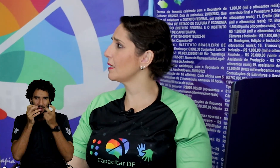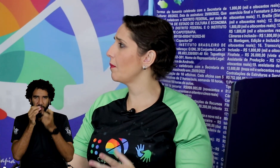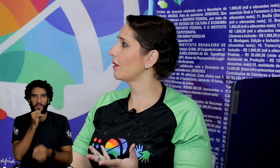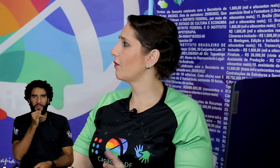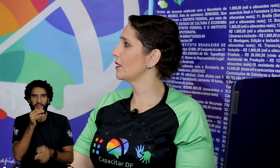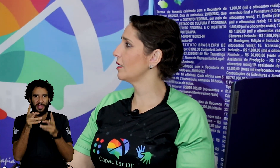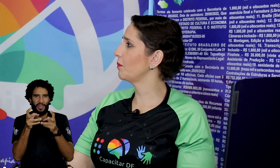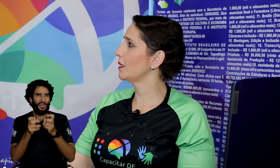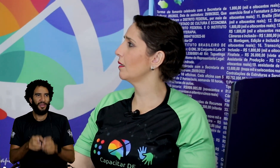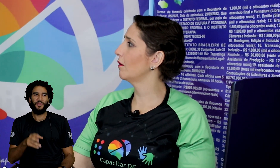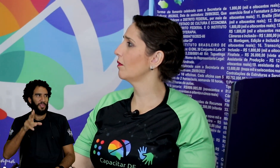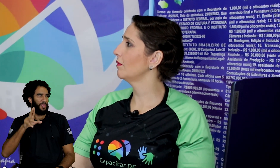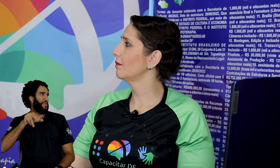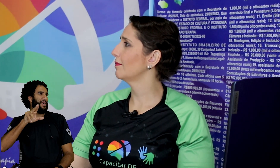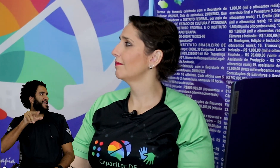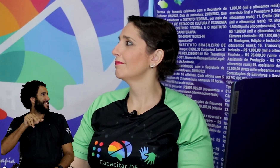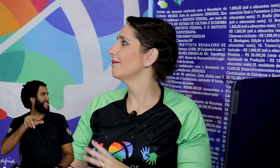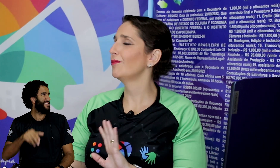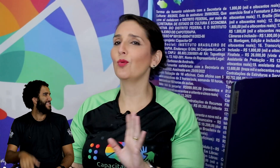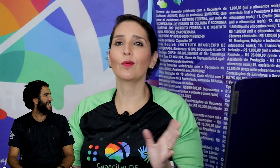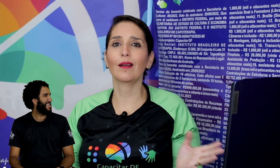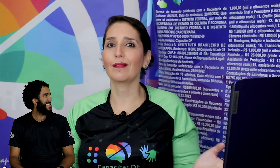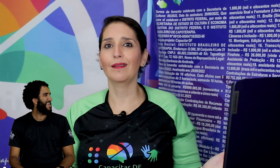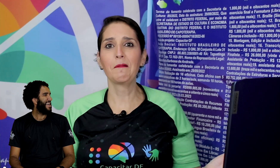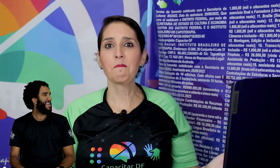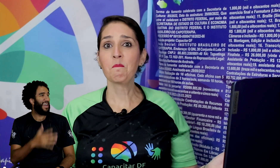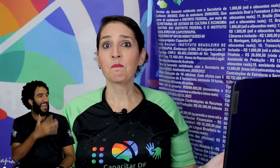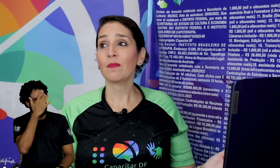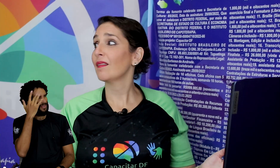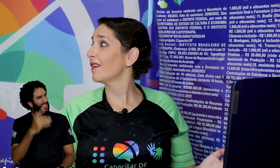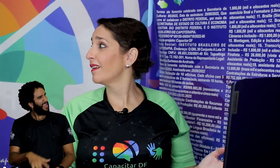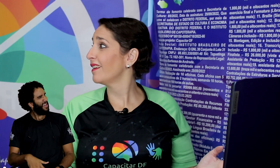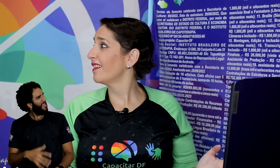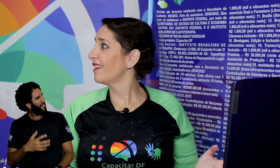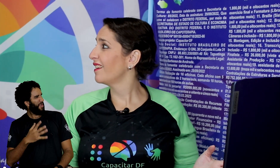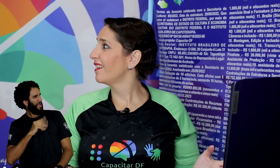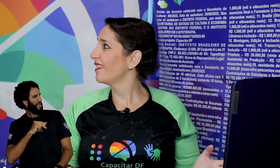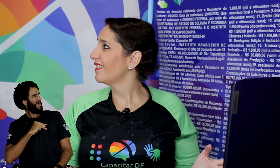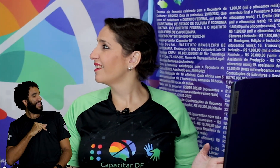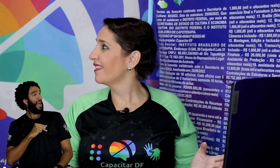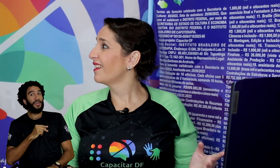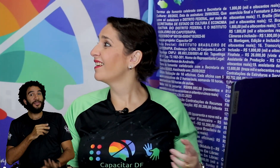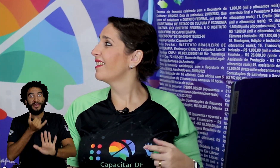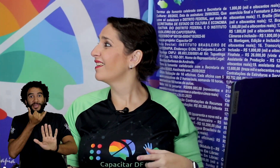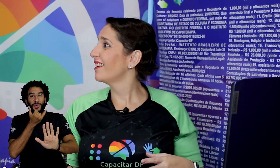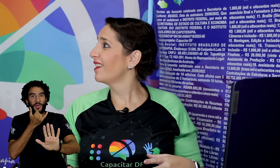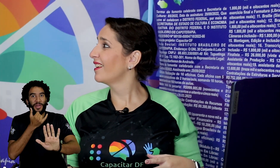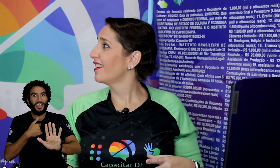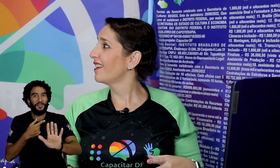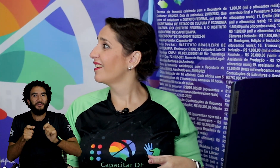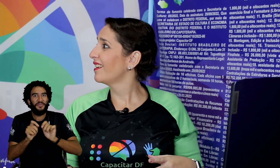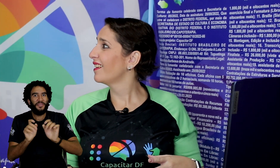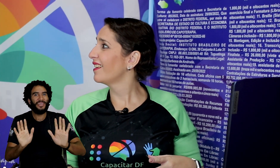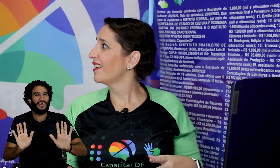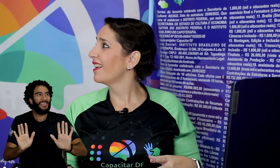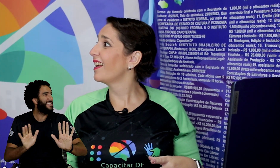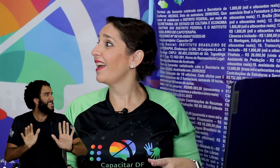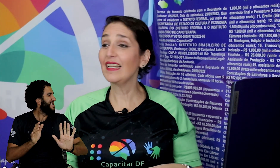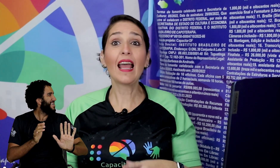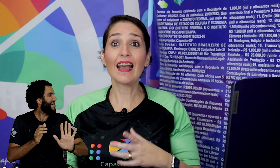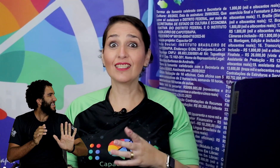você percebe que está fazendo expressão? Nunca. E as pessoas, nossa, aí desculpa, o que eu